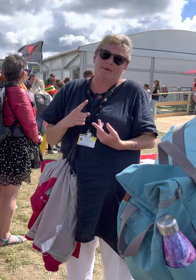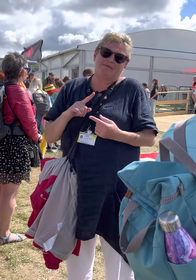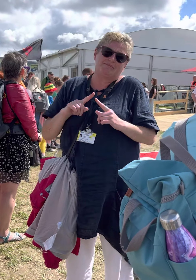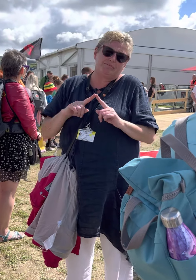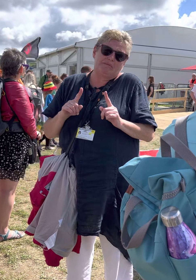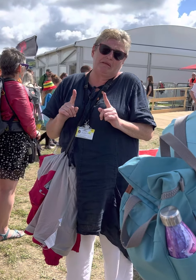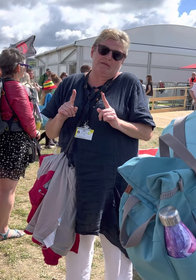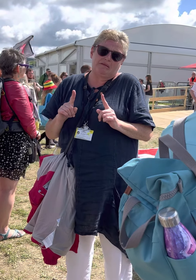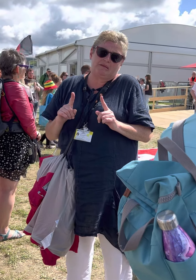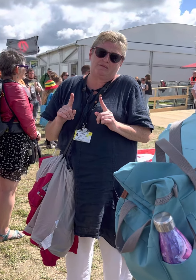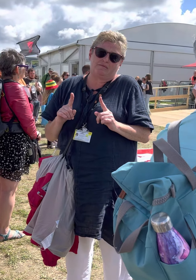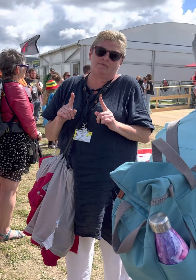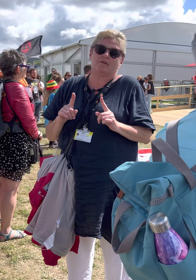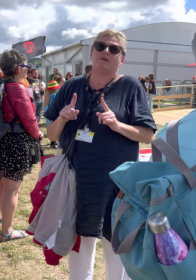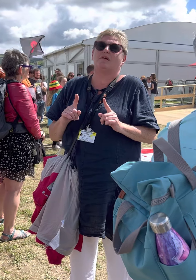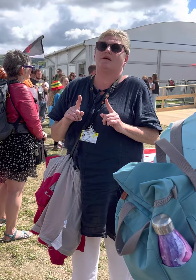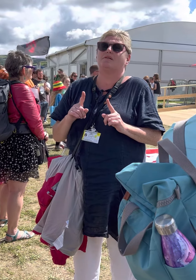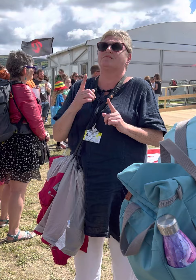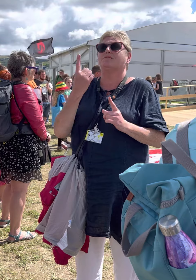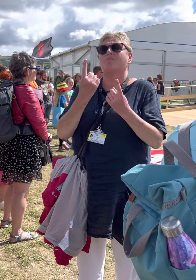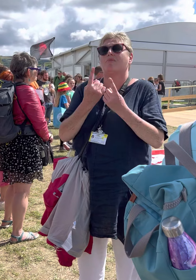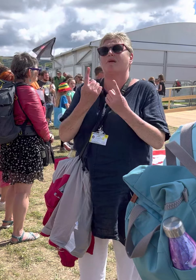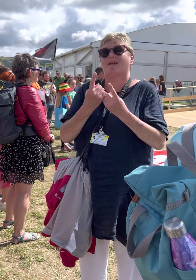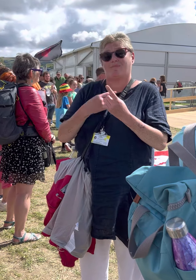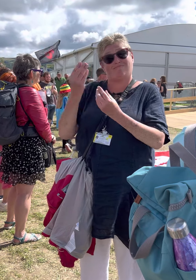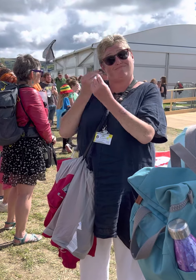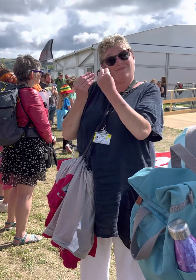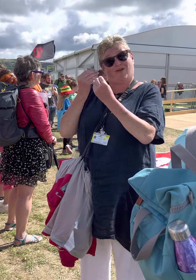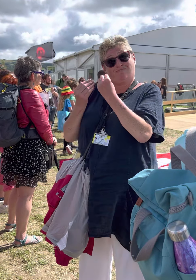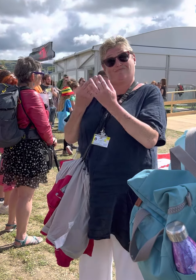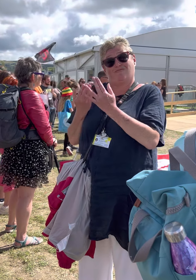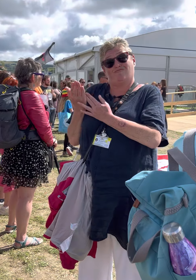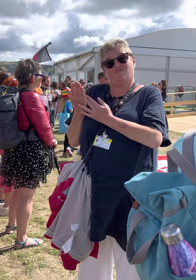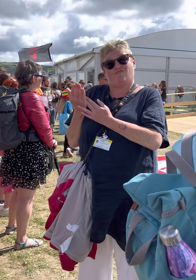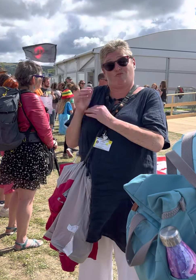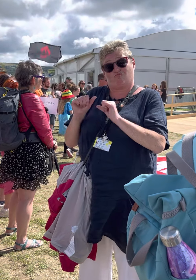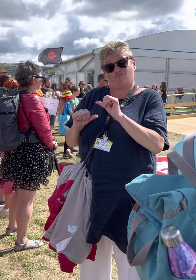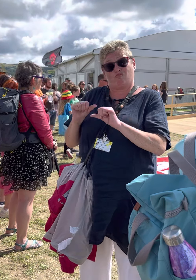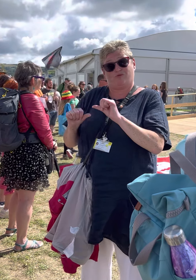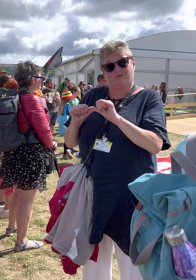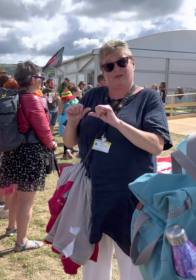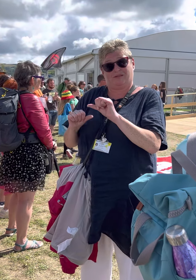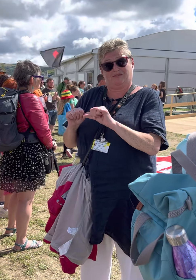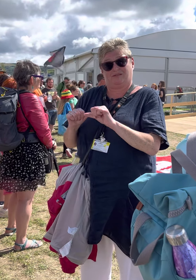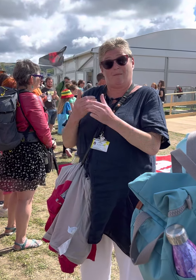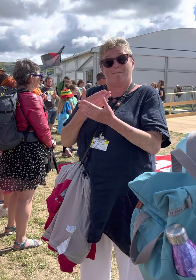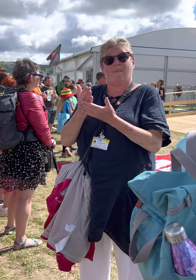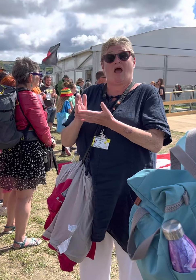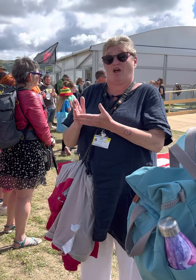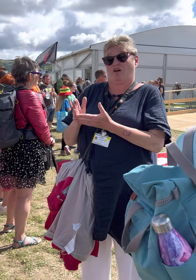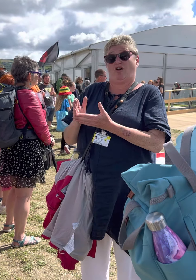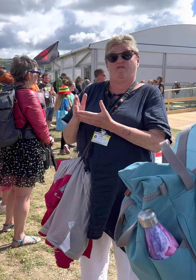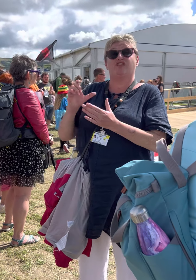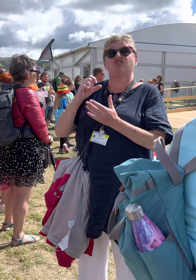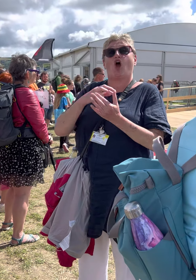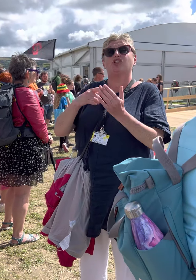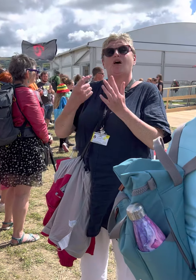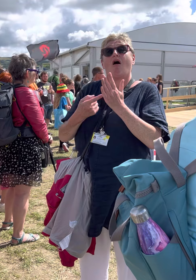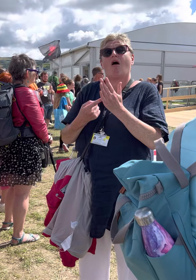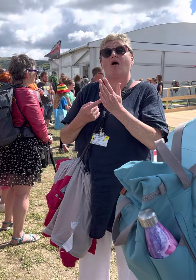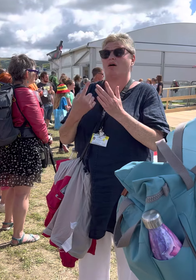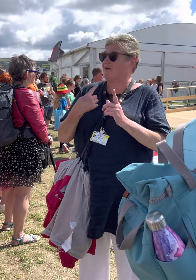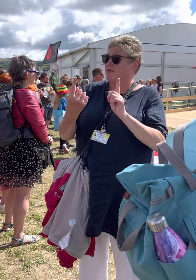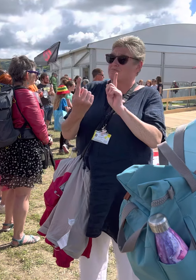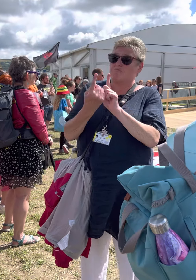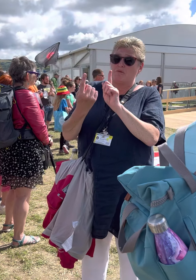chydig bach yn wahanol. Rhywbeth dwi wedi dysgu trwy y broses yn bod yn rhan o'r siarter. Dwi wedi cwrdd â